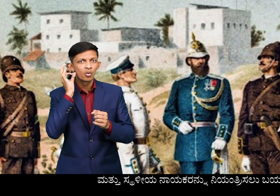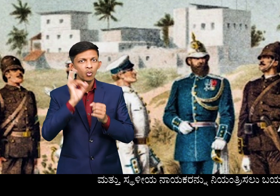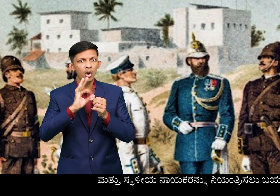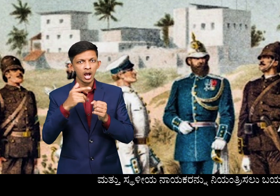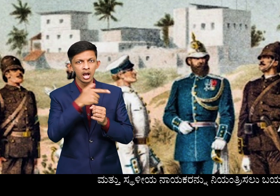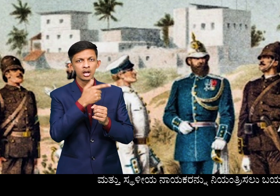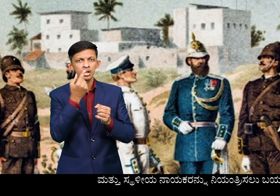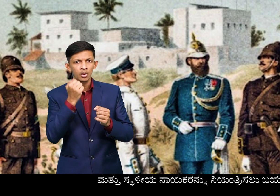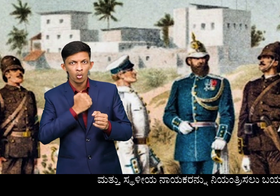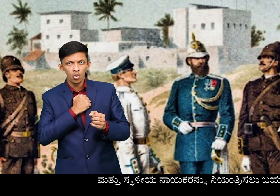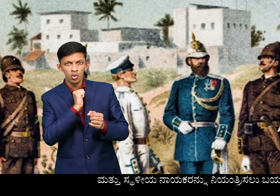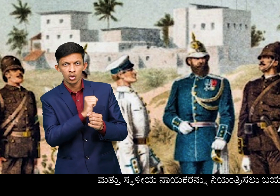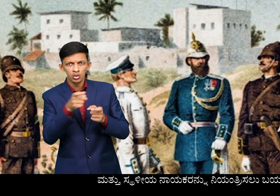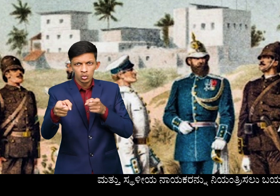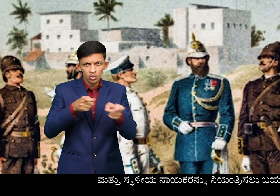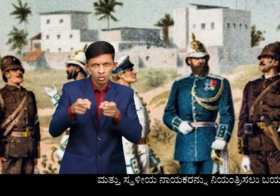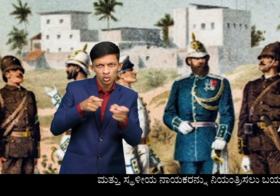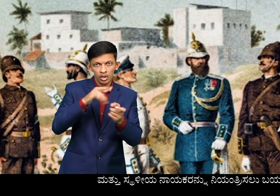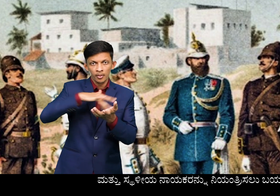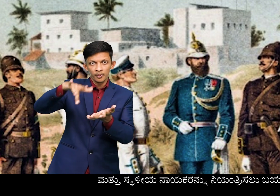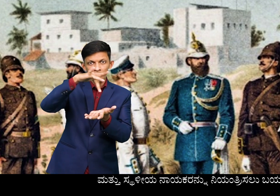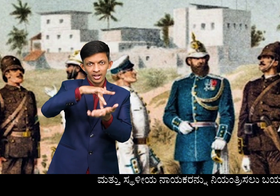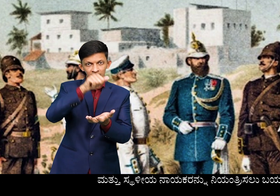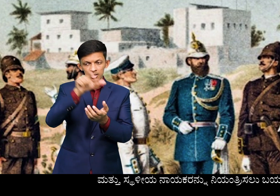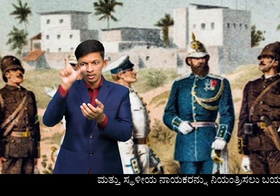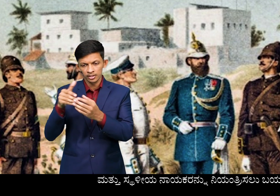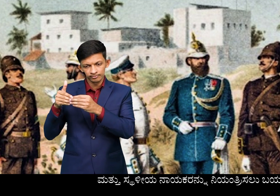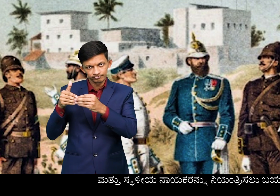ಸ್ಥಳೀಯ ನಾಯಕರನ್ನು ನಿಯಂತ್ರಿಸಲು ಬಯಸಿದ್ದರು.